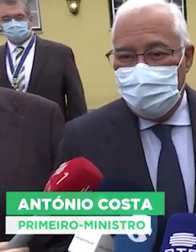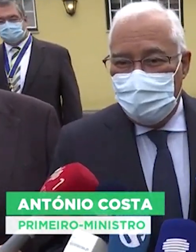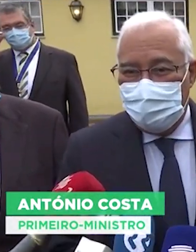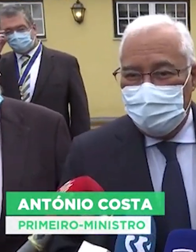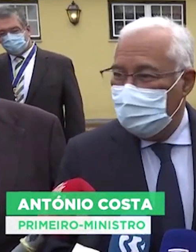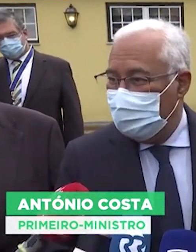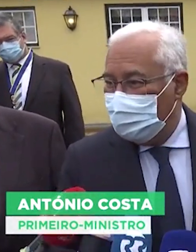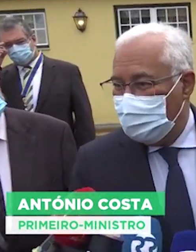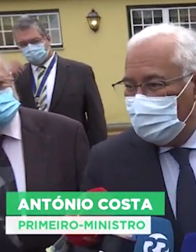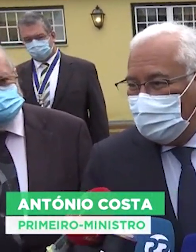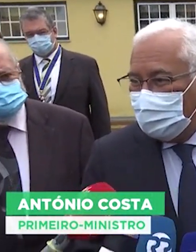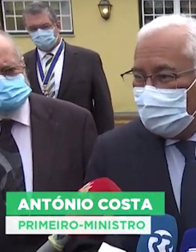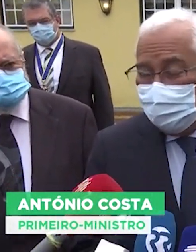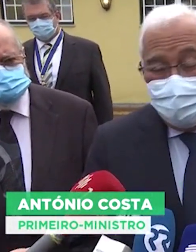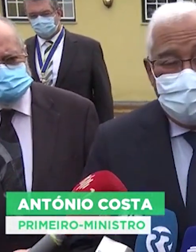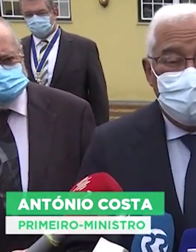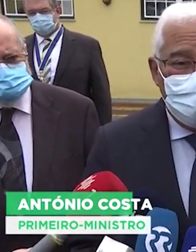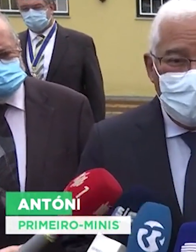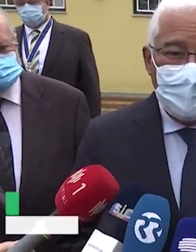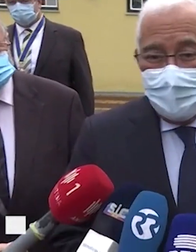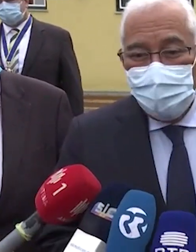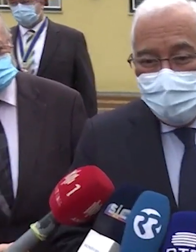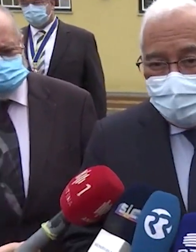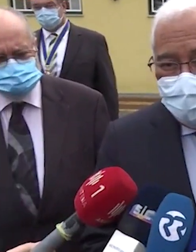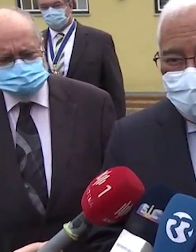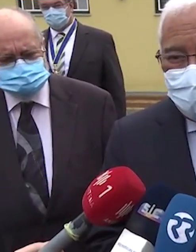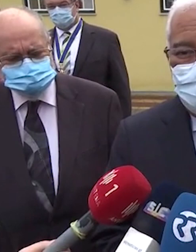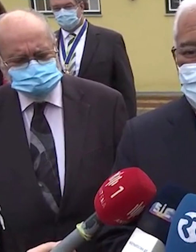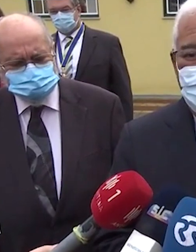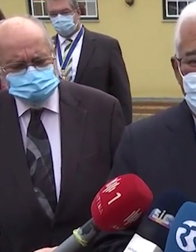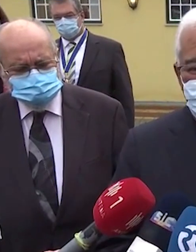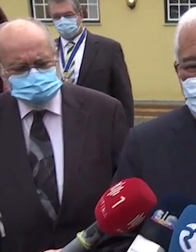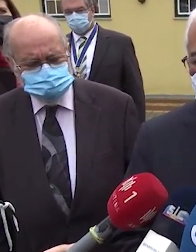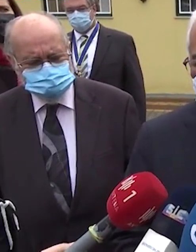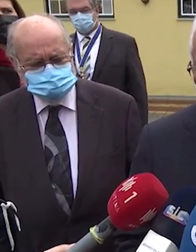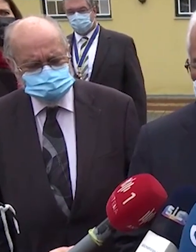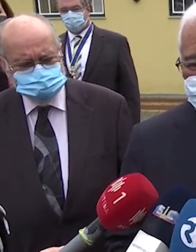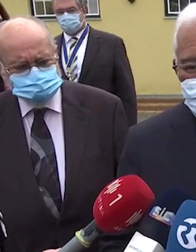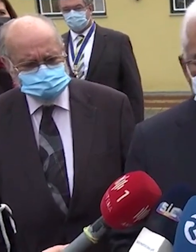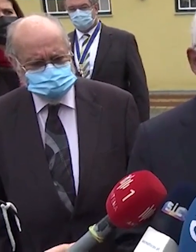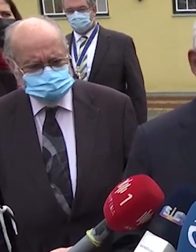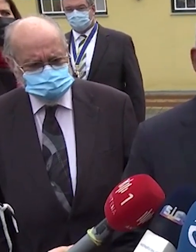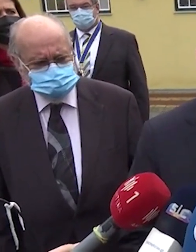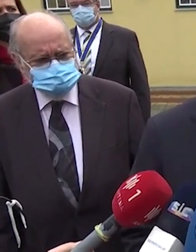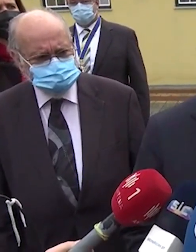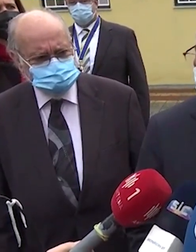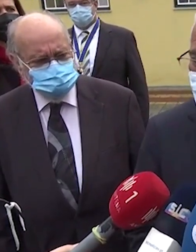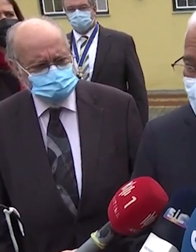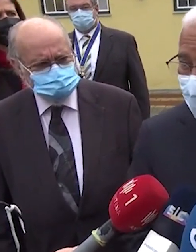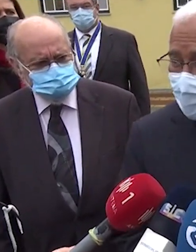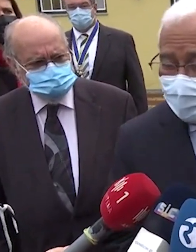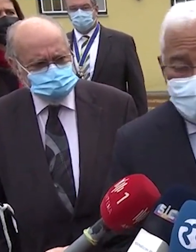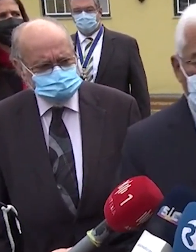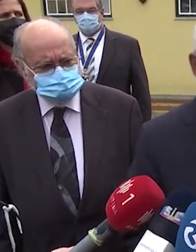da Direção-Geral de Saúde. Como é sabido, o princípio geral é de toda a publicidade dos documentos administrativos que devem